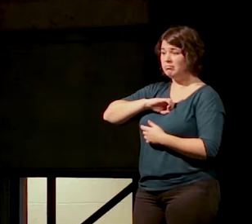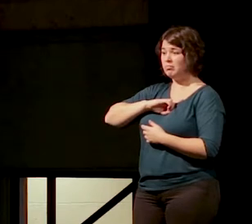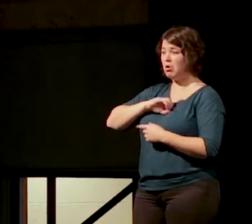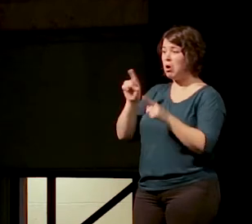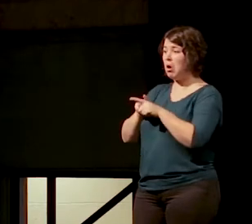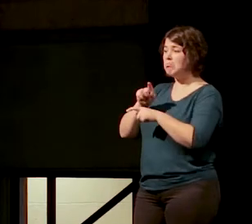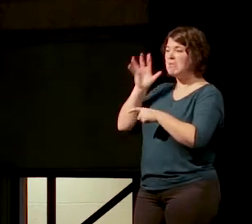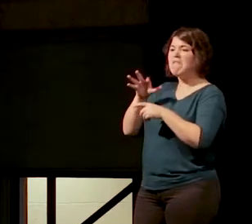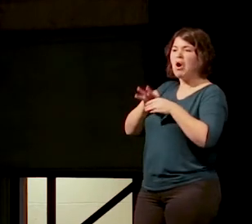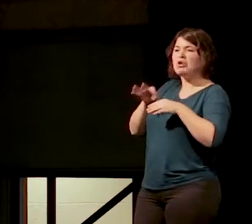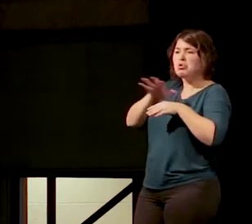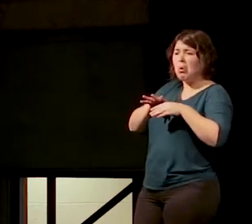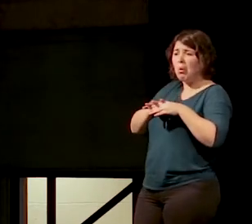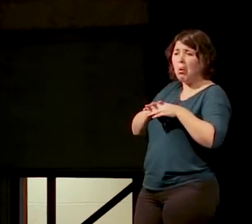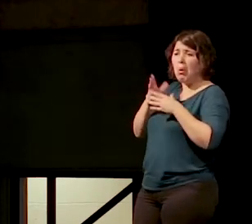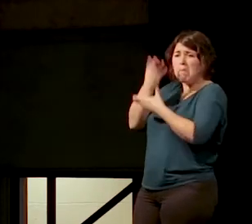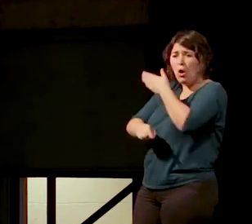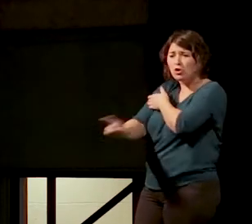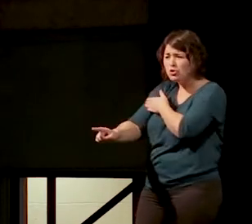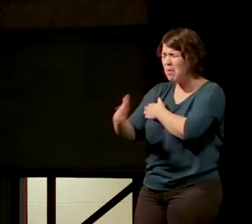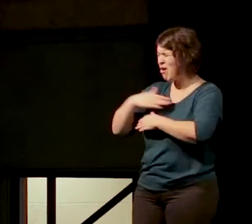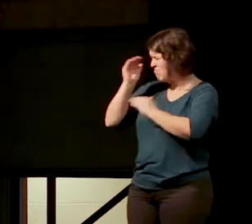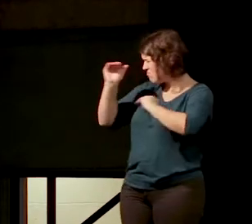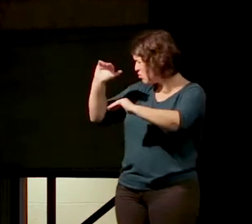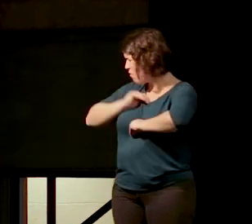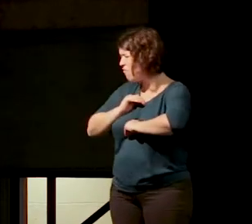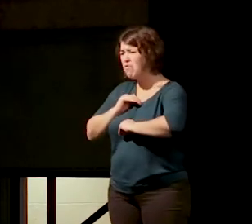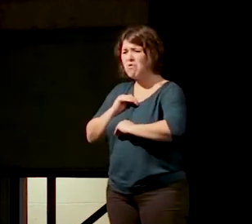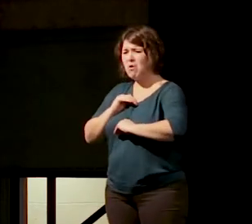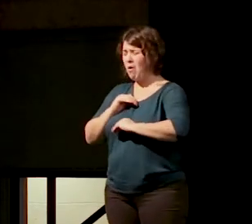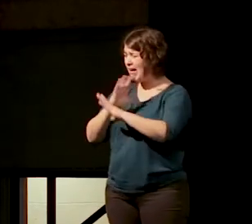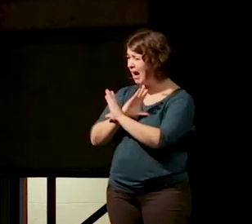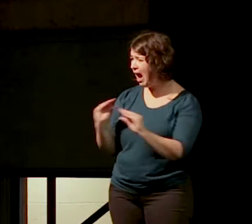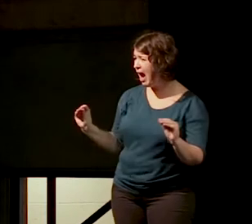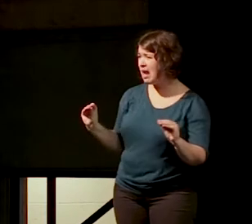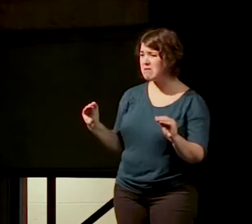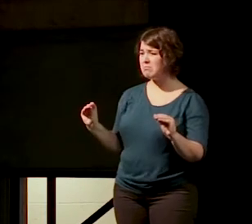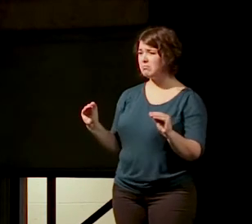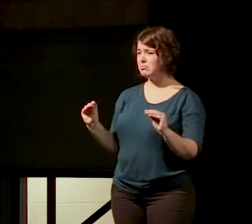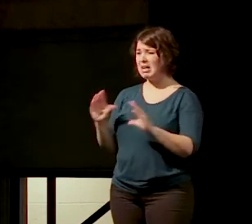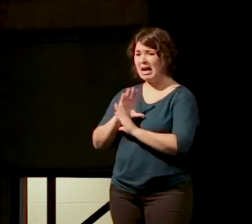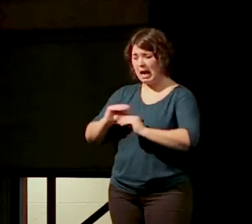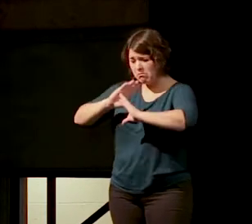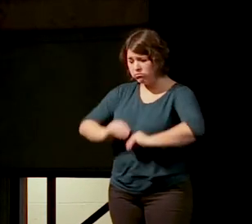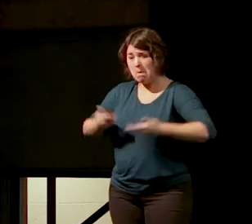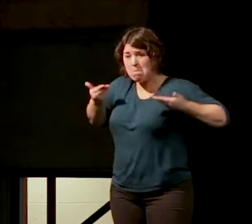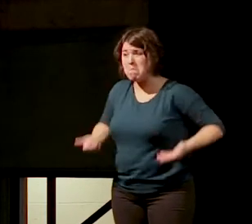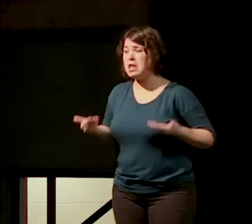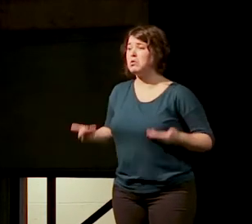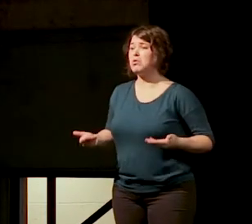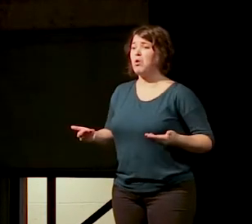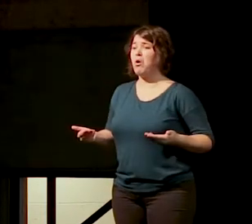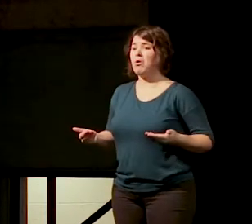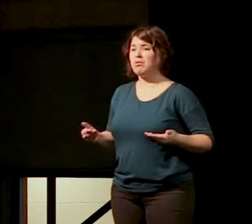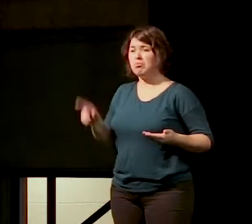des élus locaux. Je n'ai jamais été aussi confiant, aussi calme, aussi serein qu'en cet instant, sur